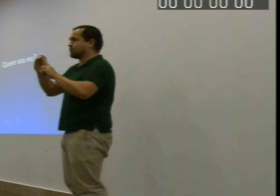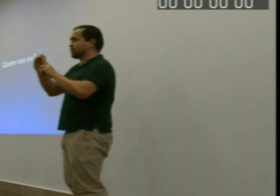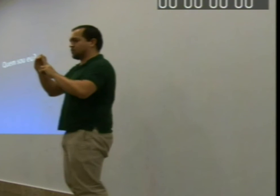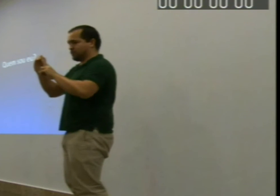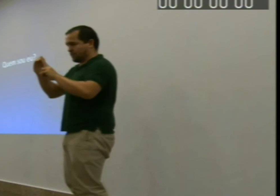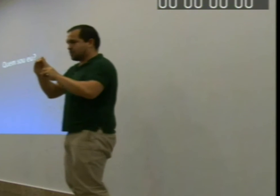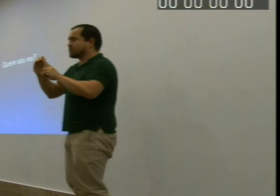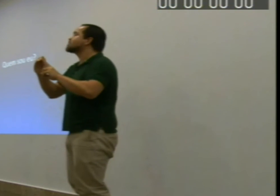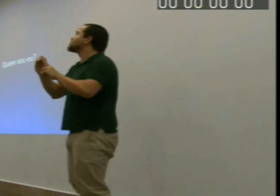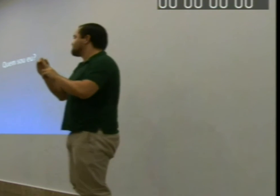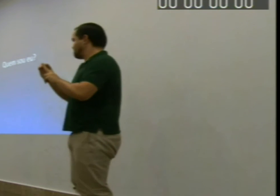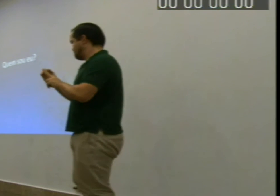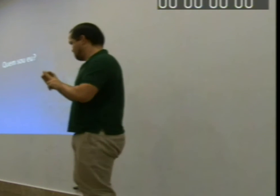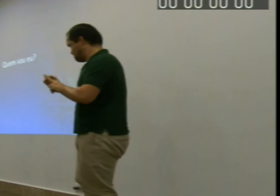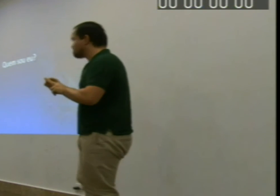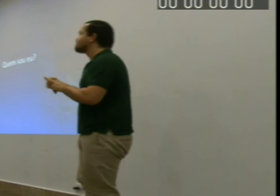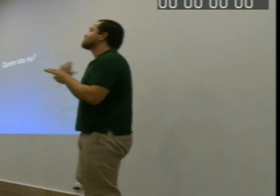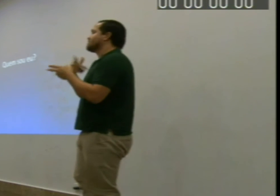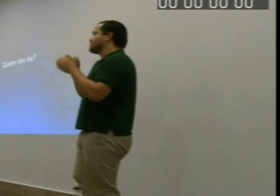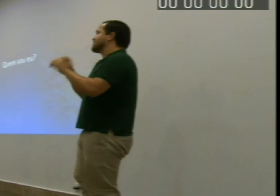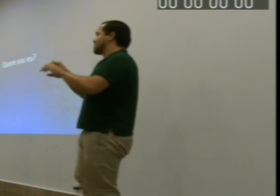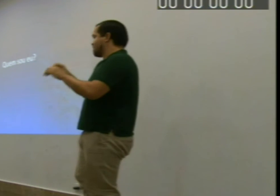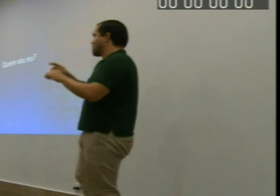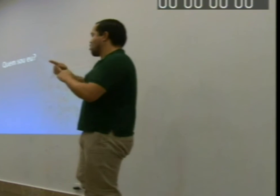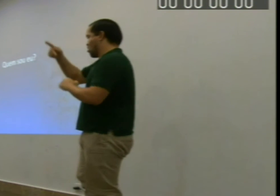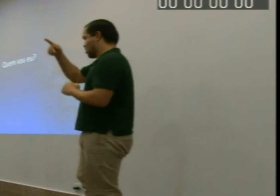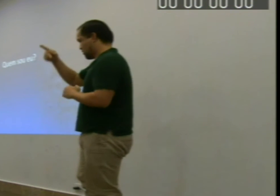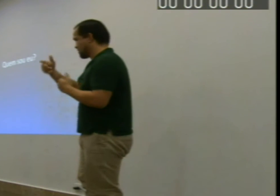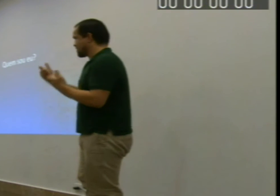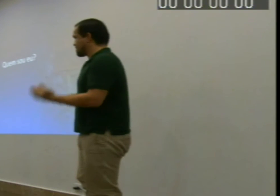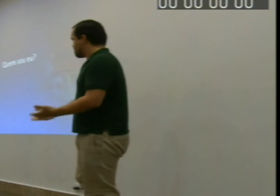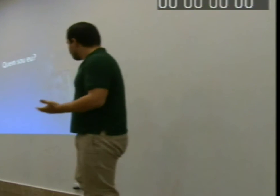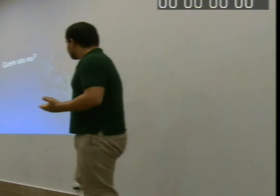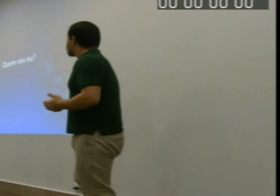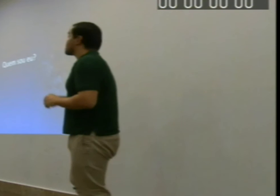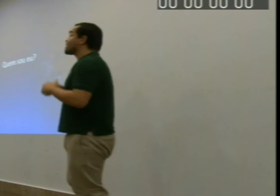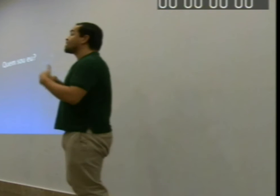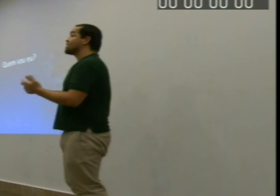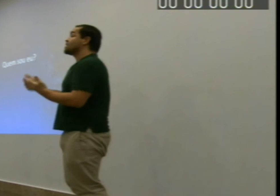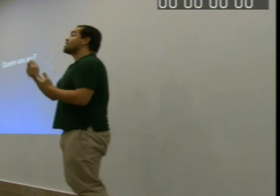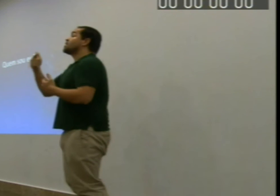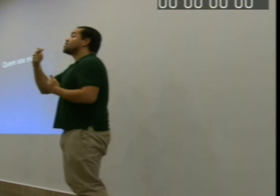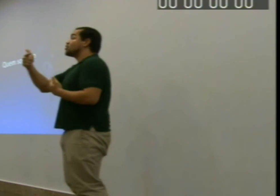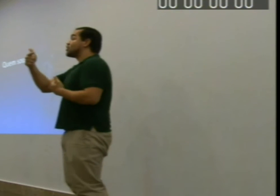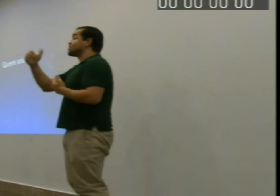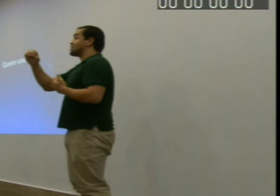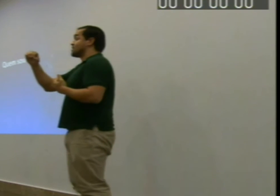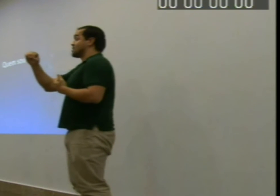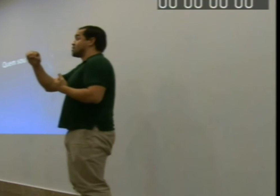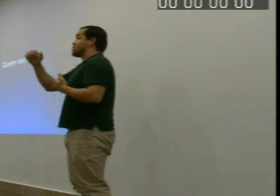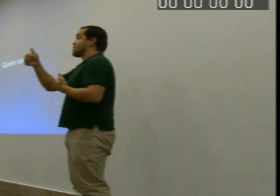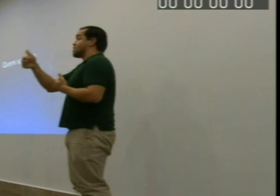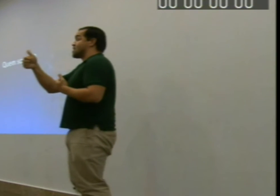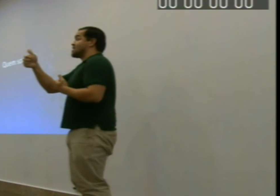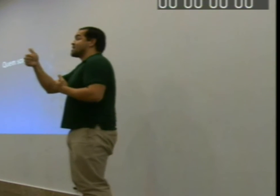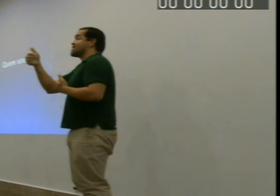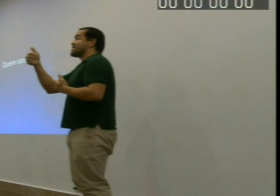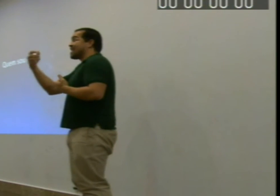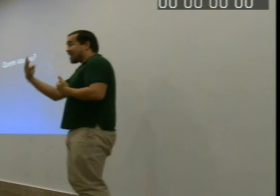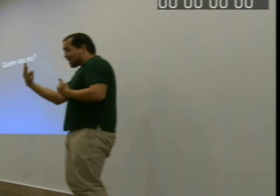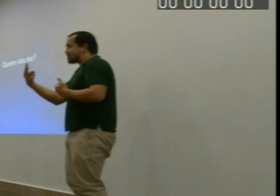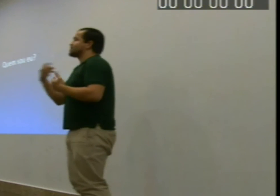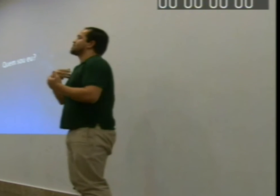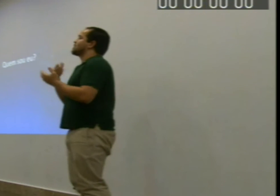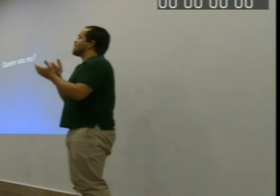como professor na uníntese e eu comecei a lecionar Então nesse curso de especialização em